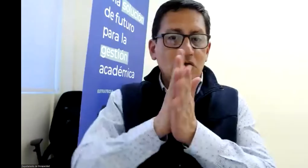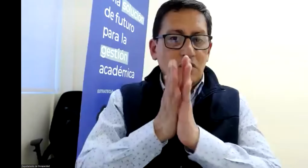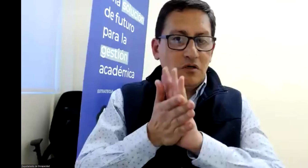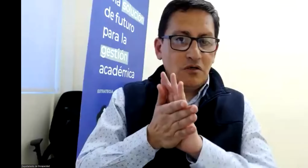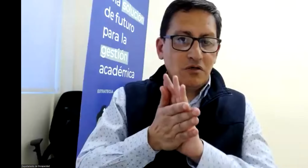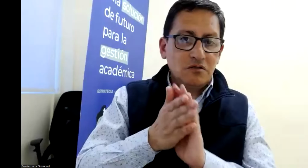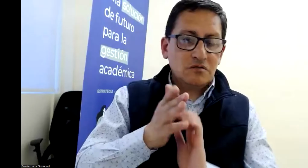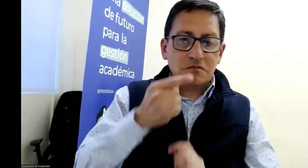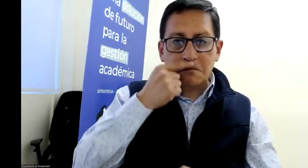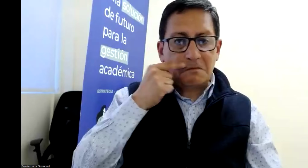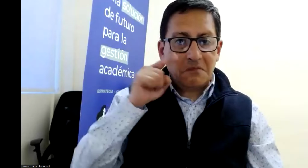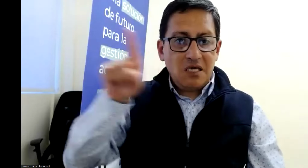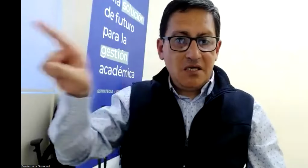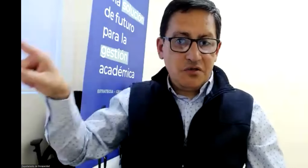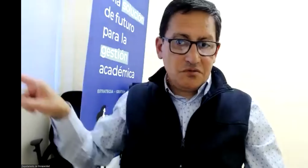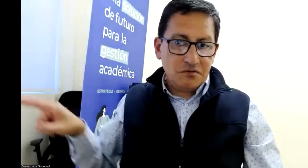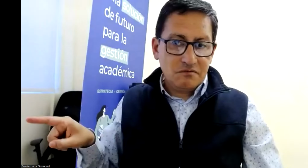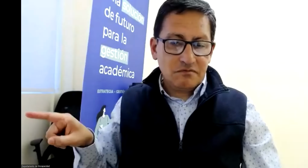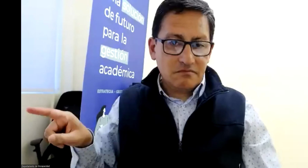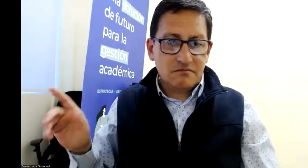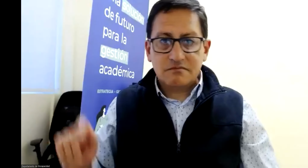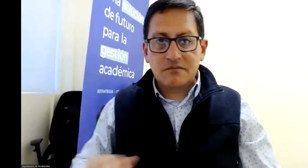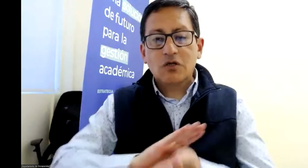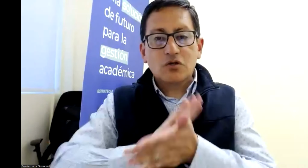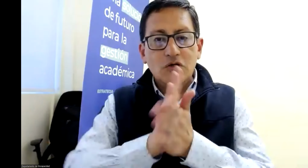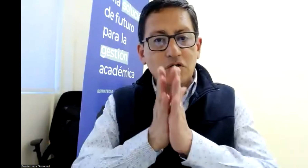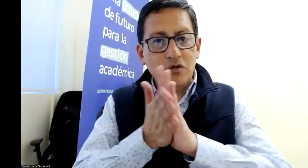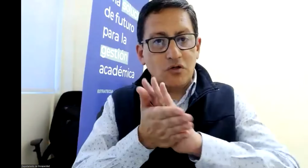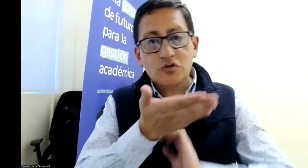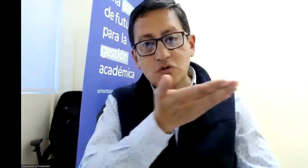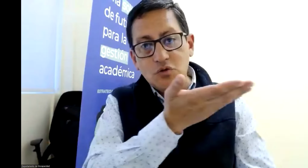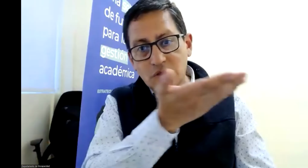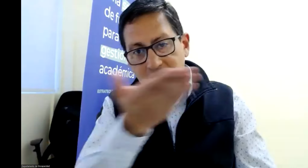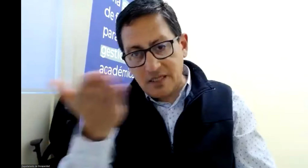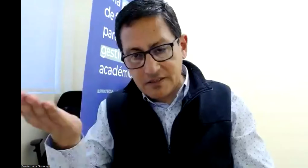todos ellos todos ustedes